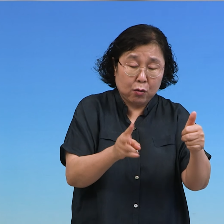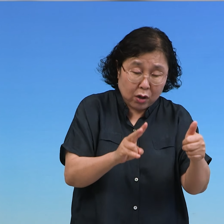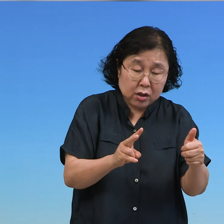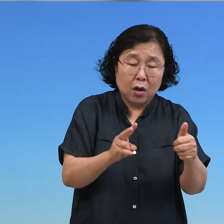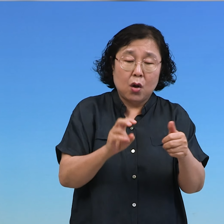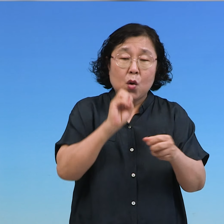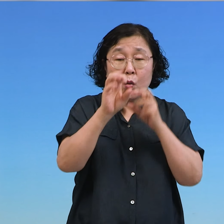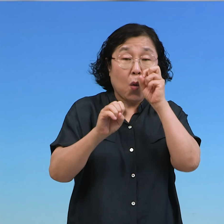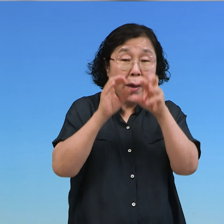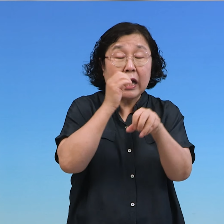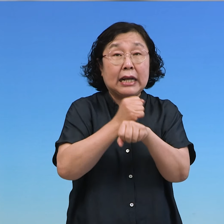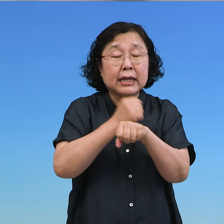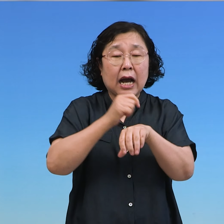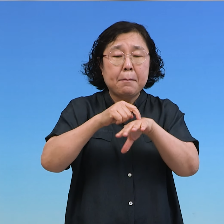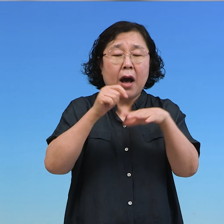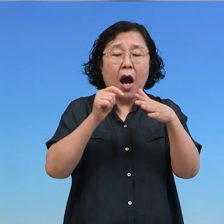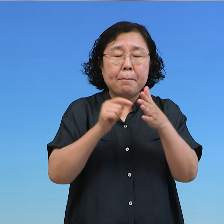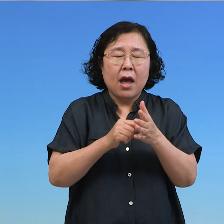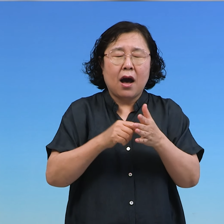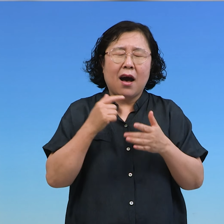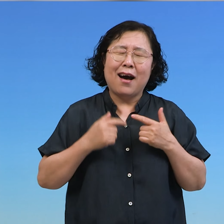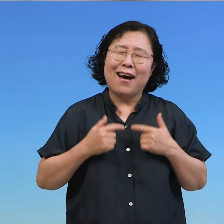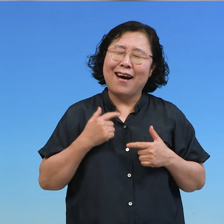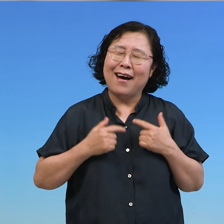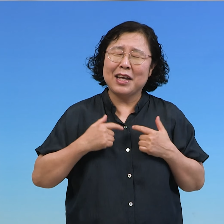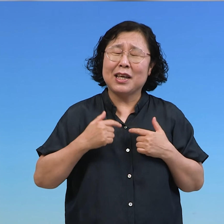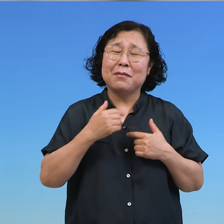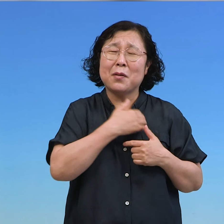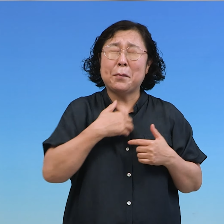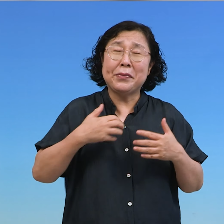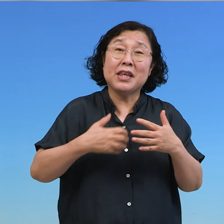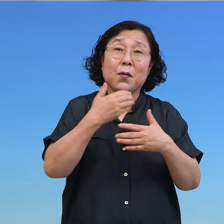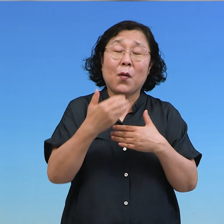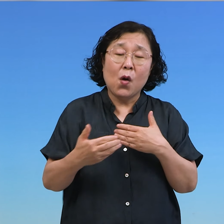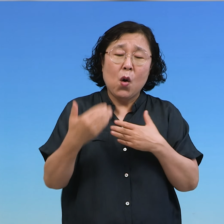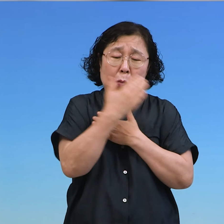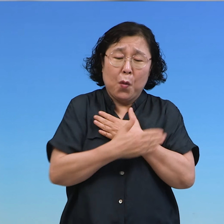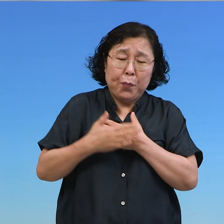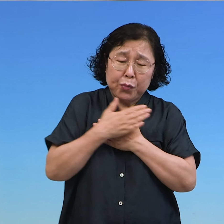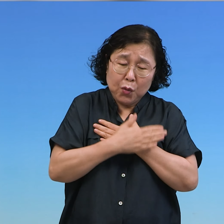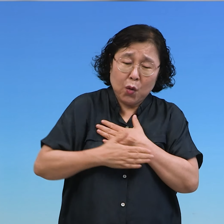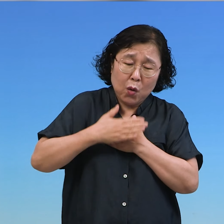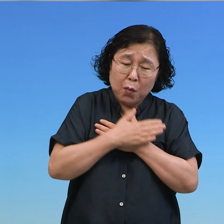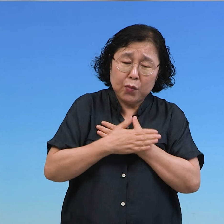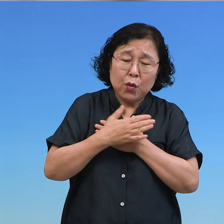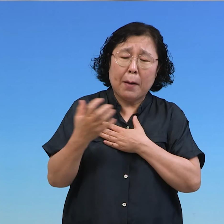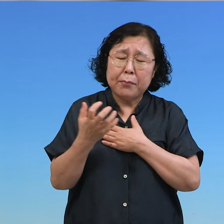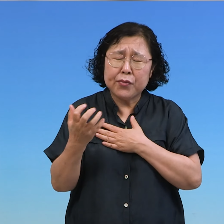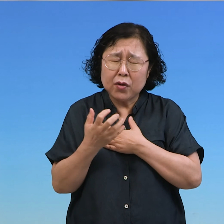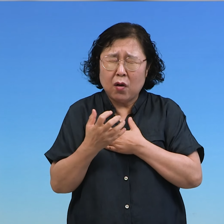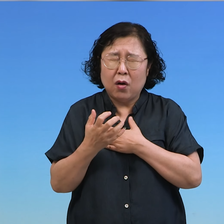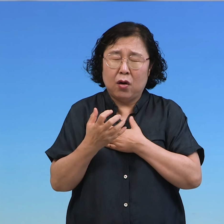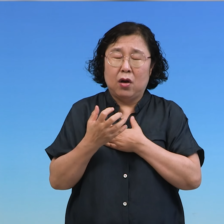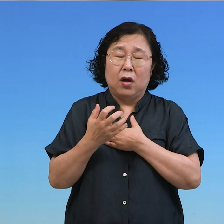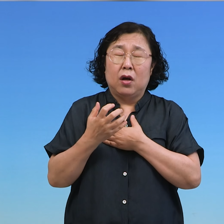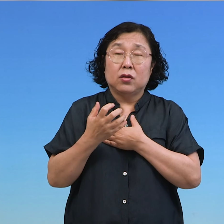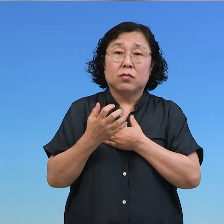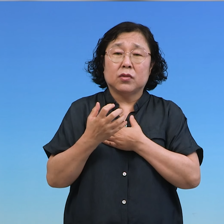계속 고백을 했더니 마음의 기쁨이 오고 또 몸도 달라지고 얼굴도 달라지시고 그래서